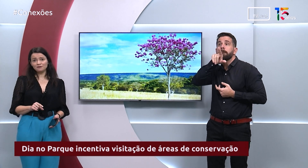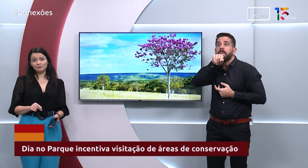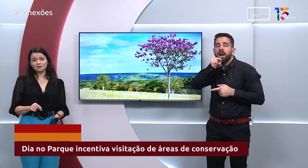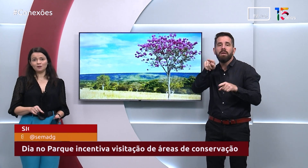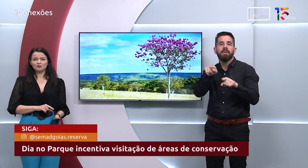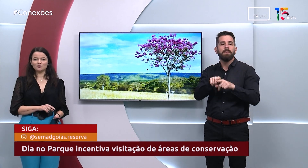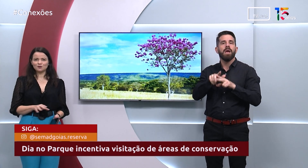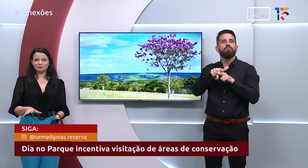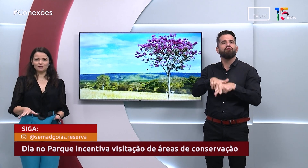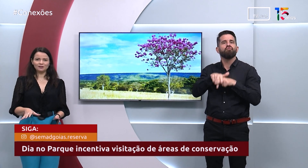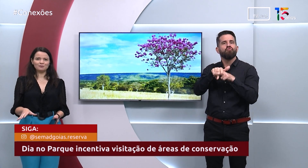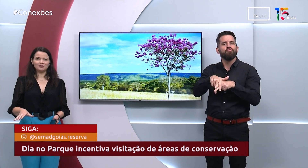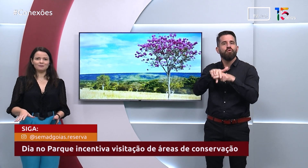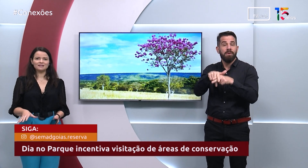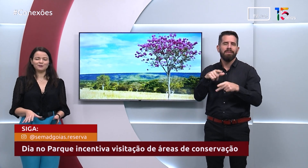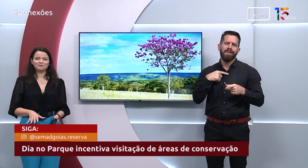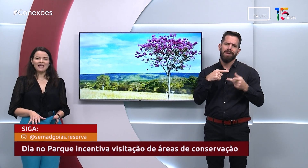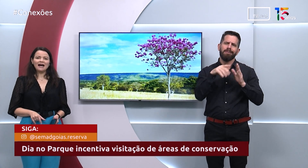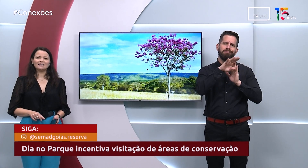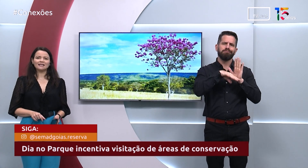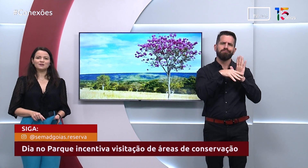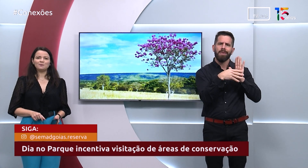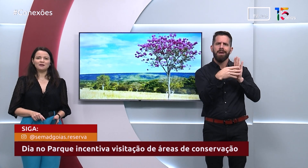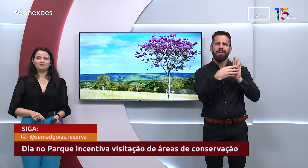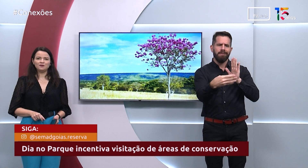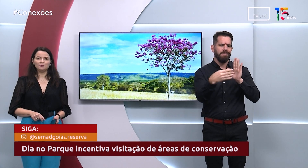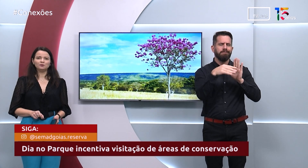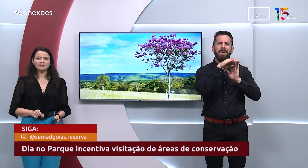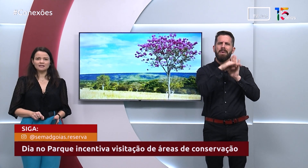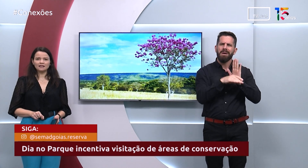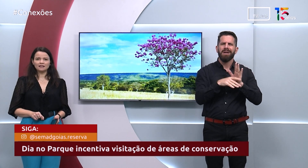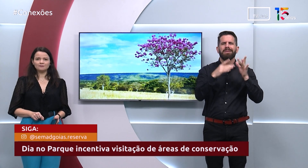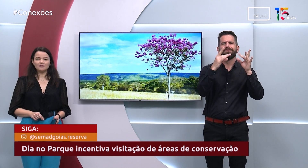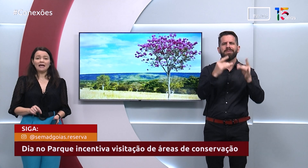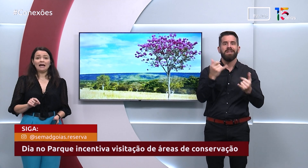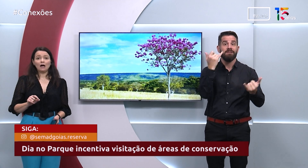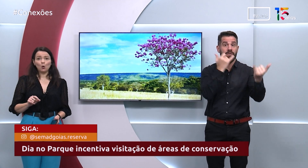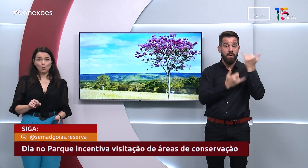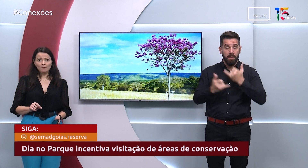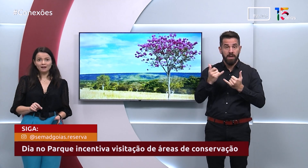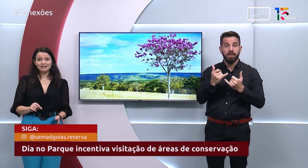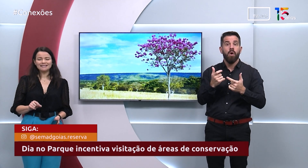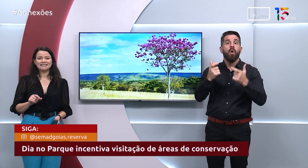mais informações sobre toda a programação, acesse o perfil do Instagram,